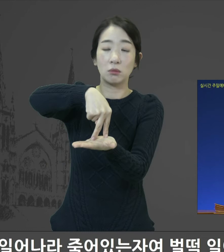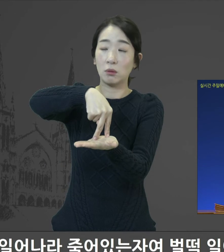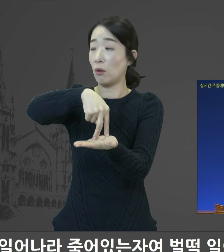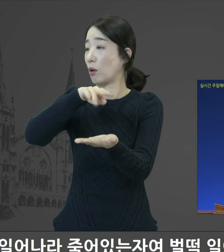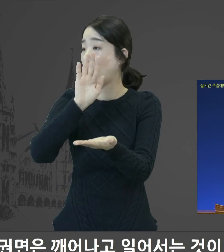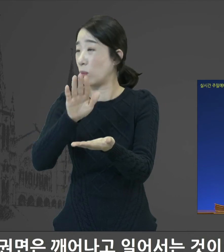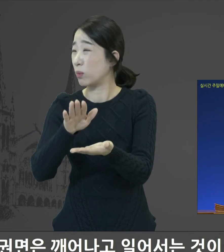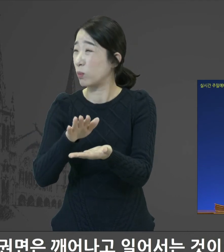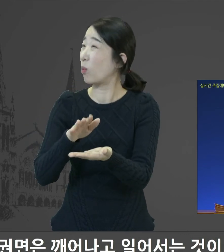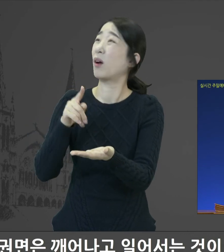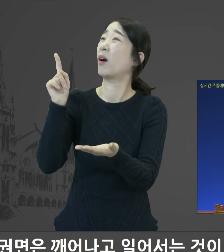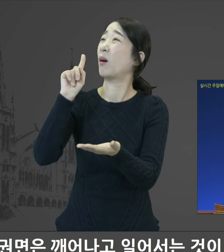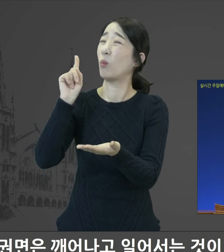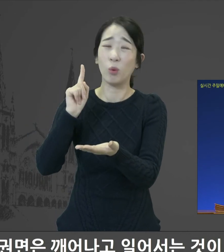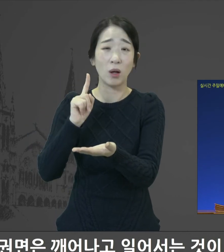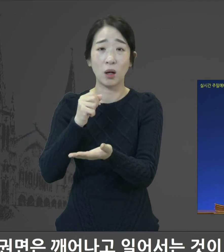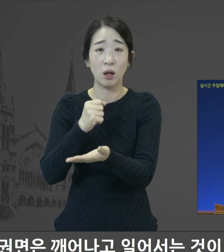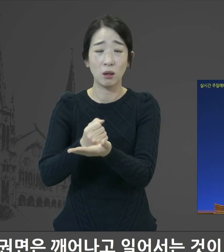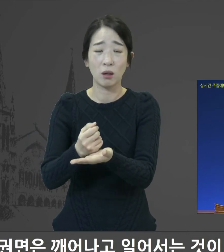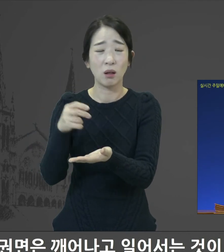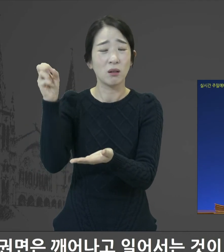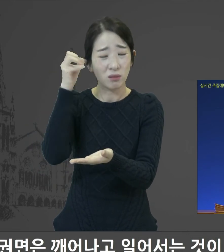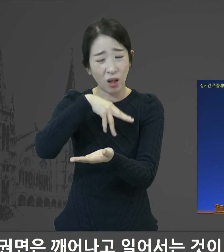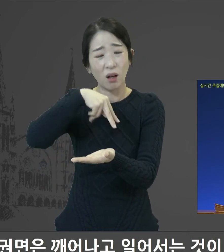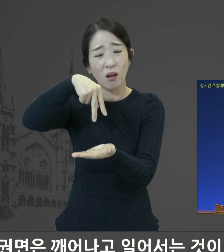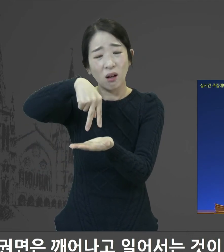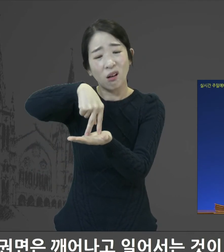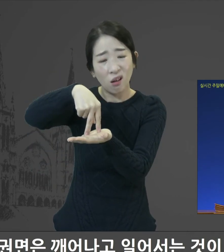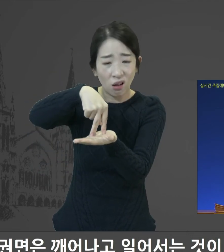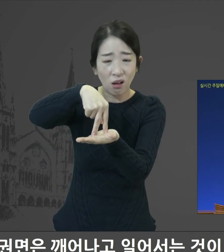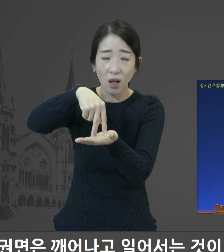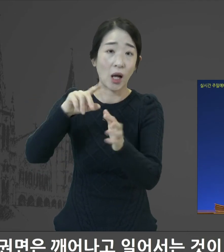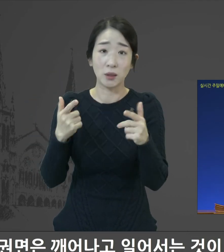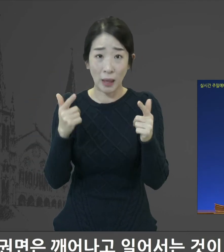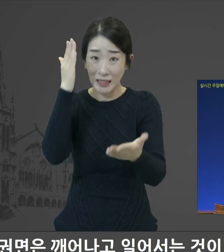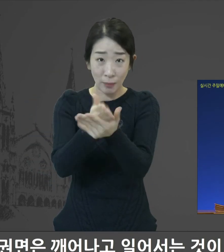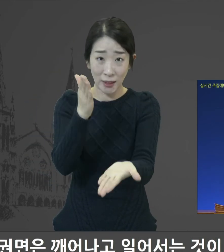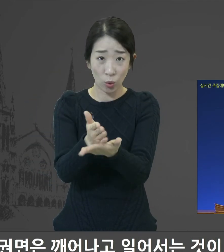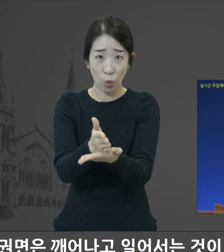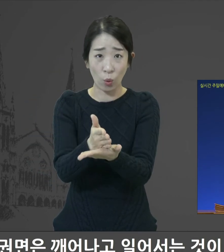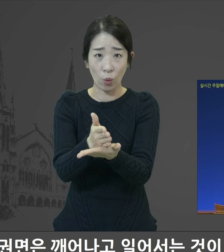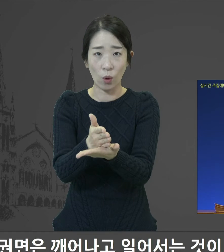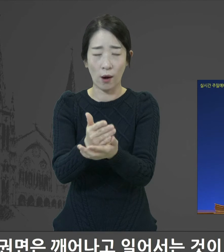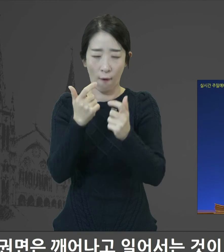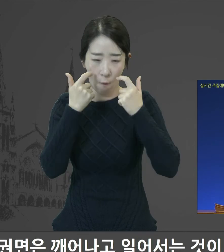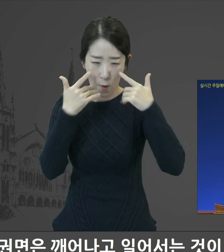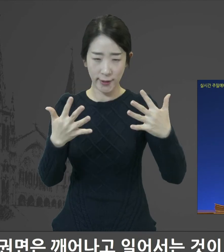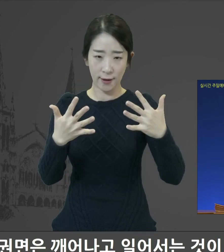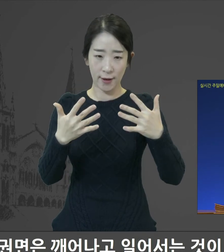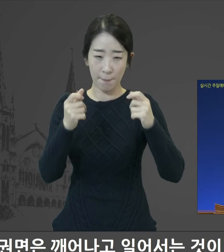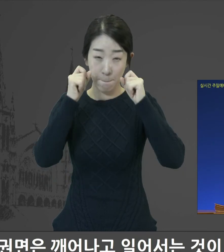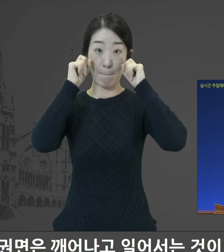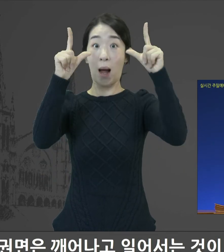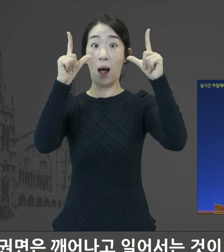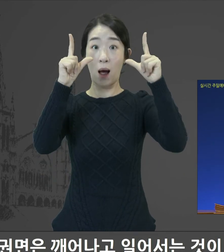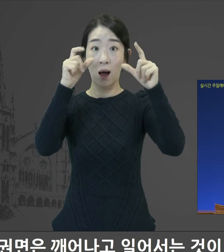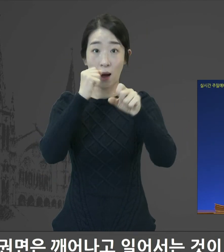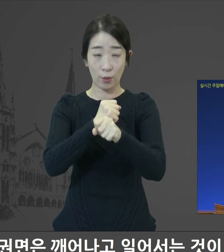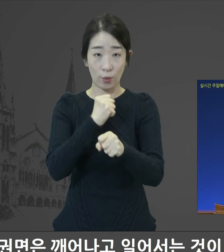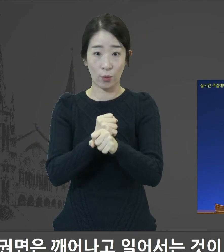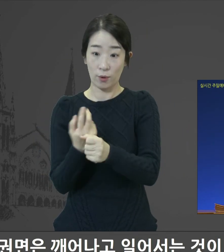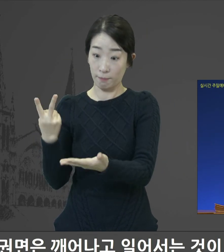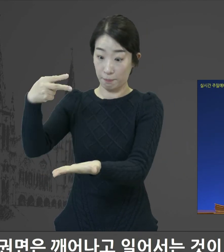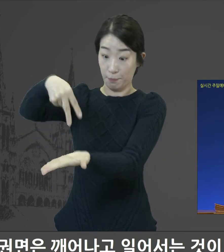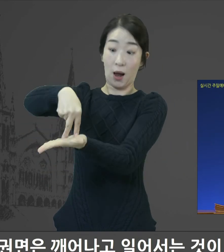비몽인지 사몽인지 모르고 대충 서 있는 이런 모습이 아니라는 겁니다. 확실하게 일어서는 거예요.